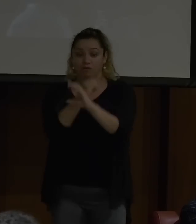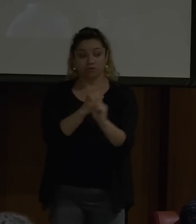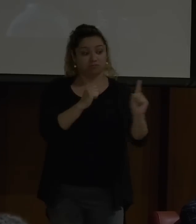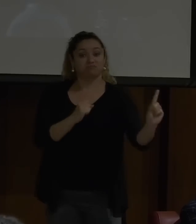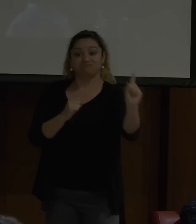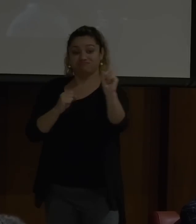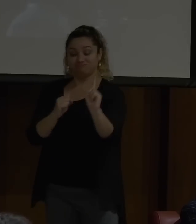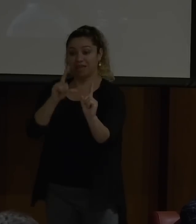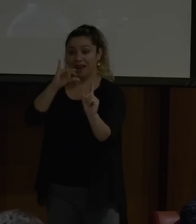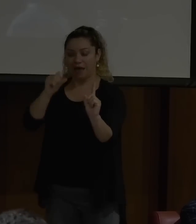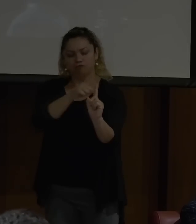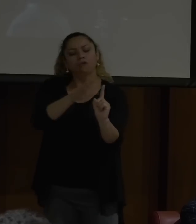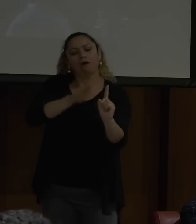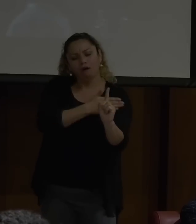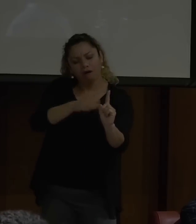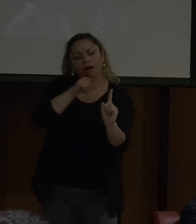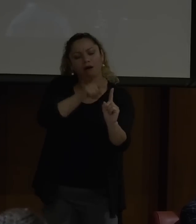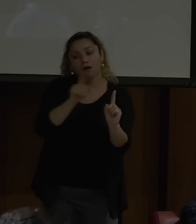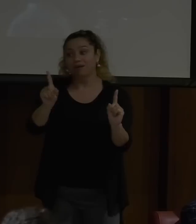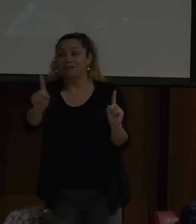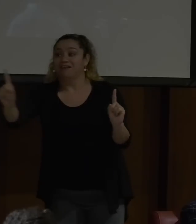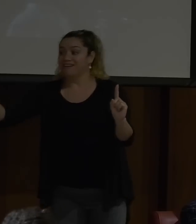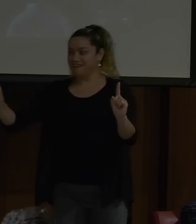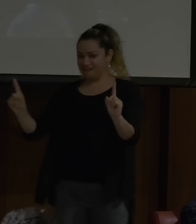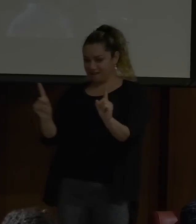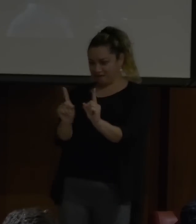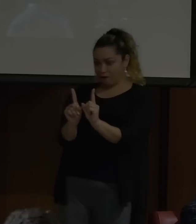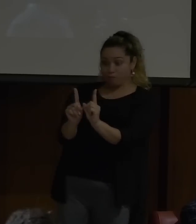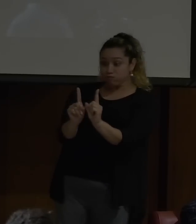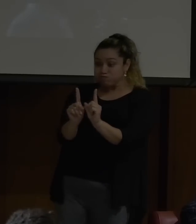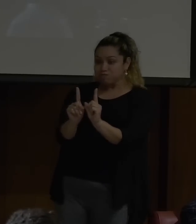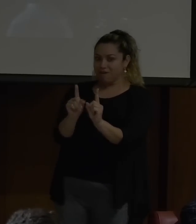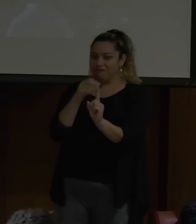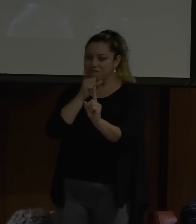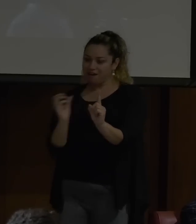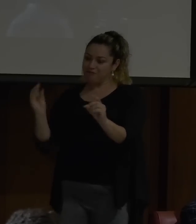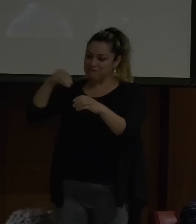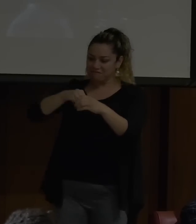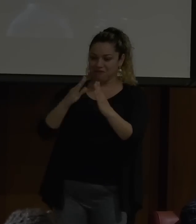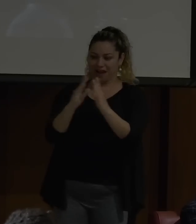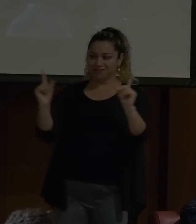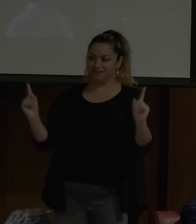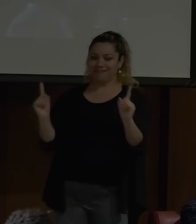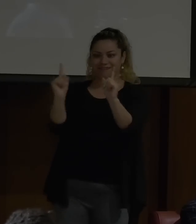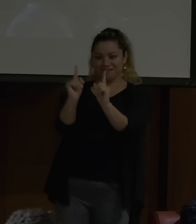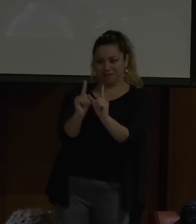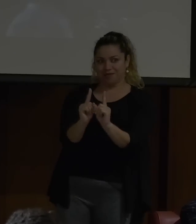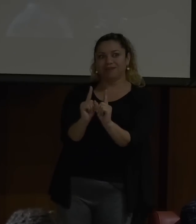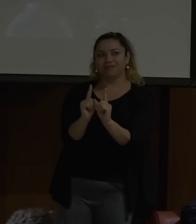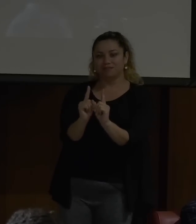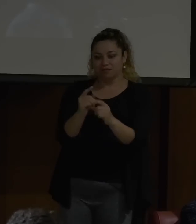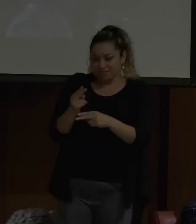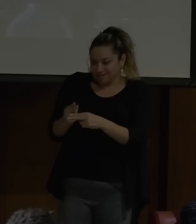con la gracia Juanito Vaquero, con López y la vieja Ana Engracia en su casa. Esa fue de los 50.